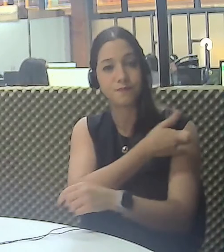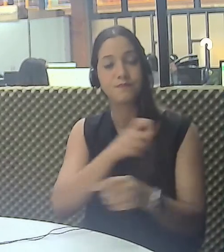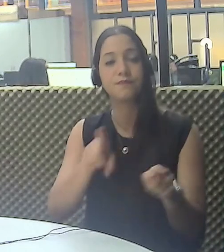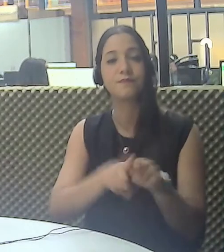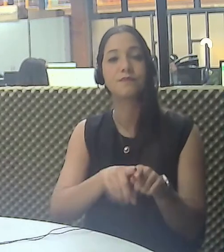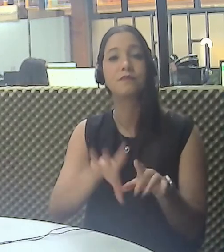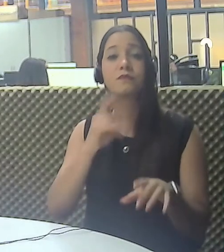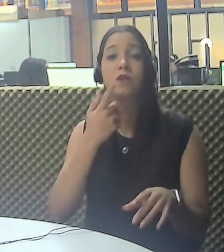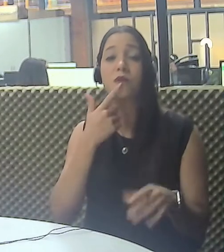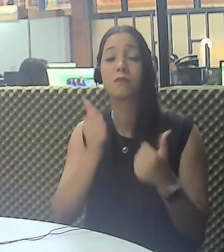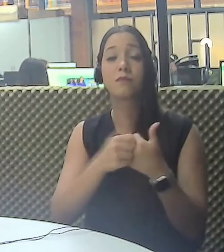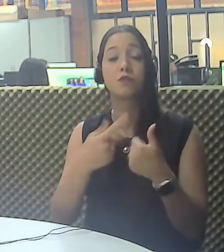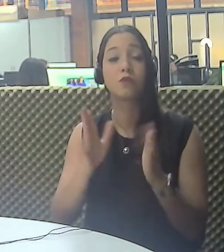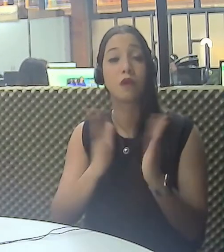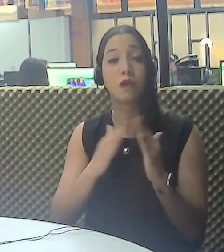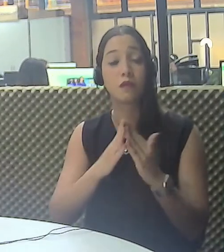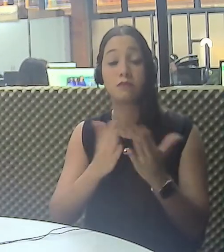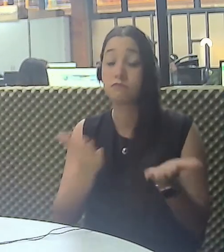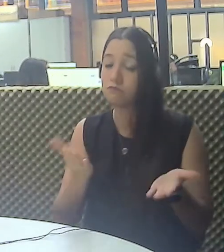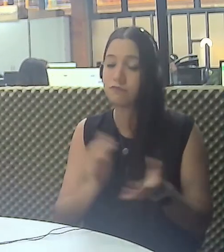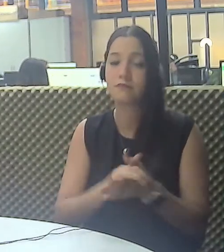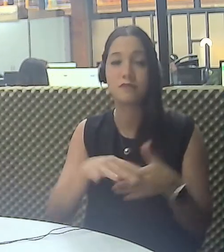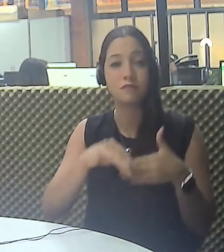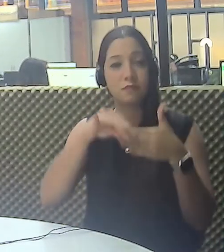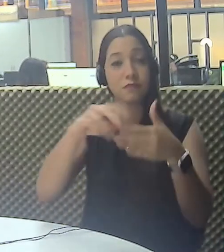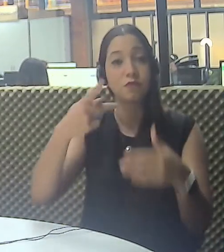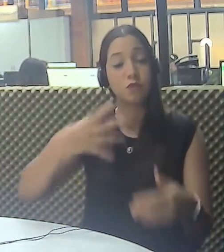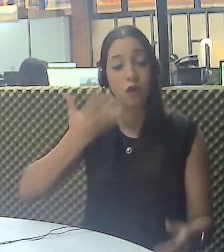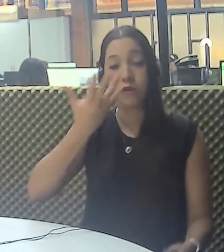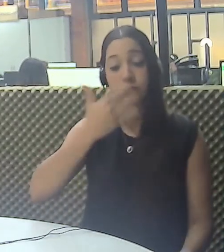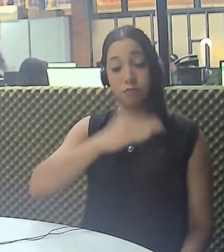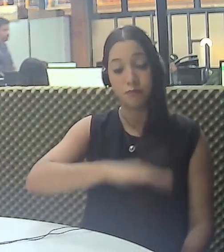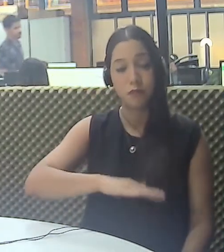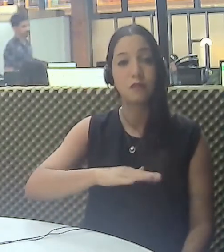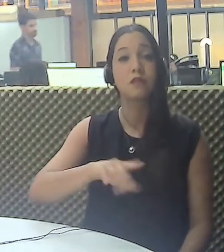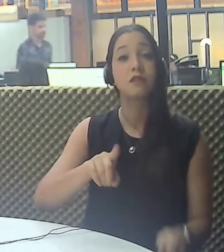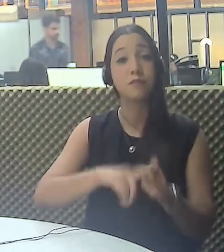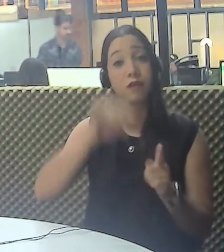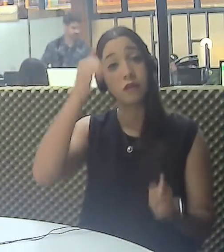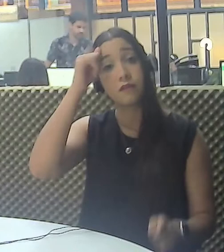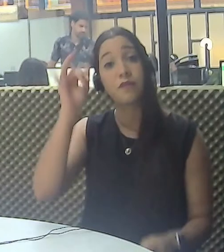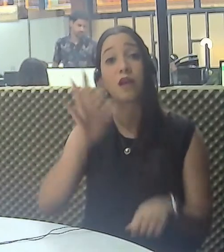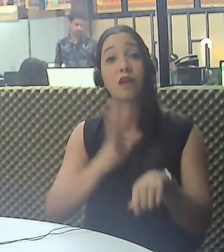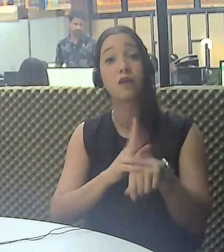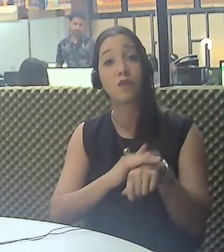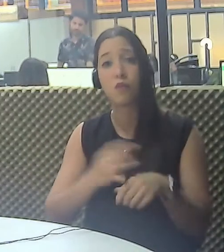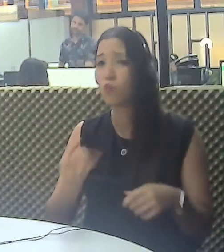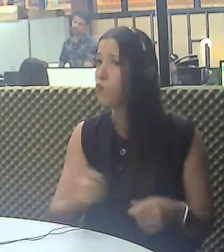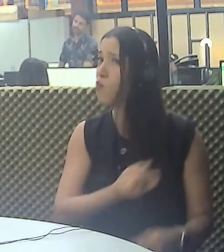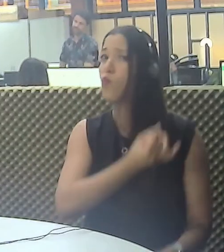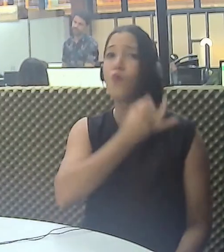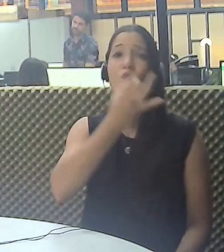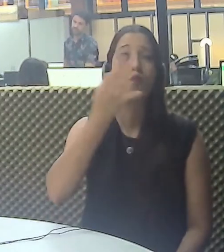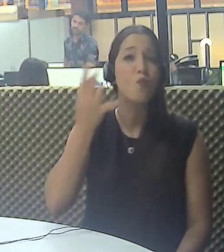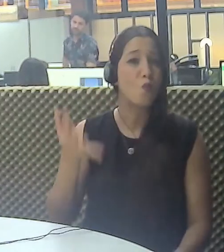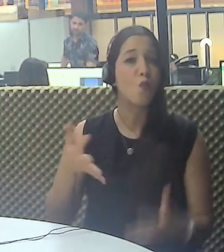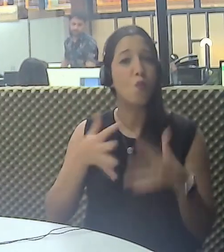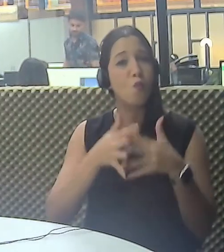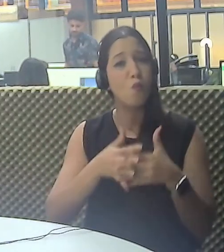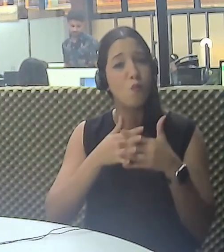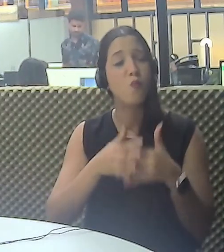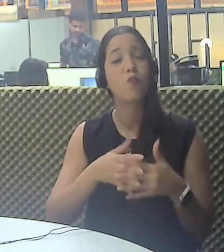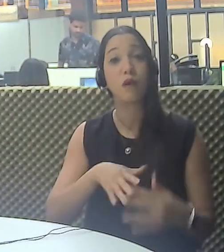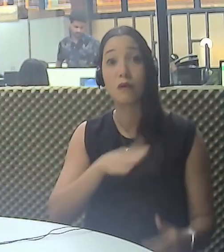Escolha aquela mais próxima da sua residência e leve a sua criança. A gente pode prevenir inúmeras doenças, complicações e